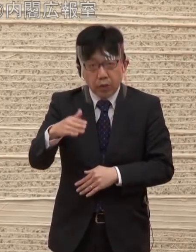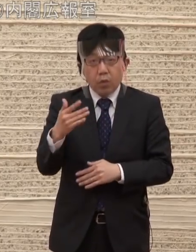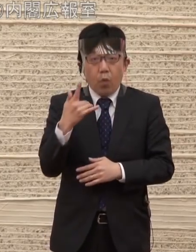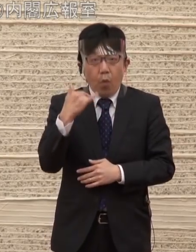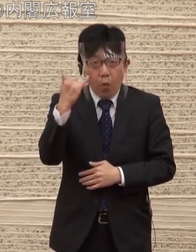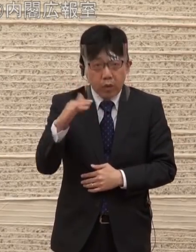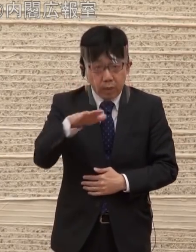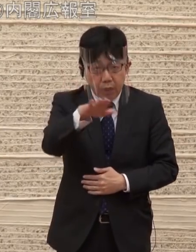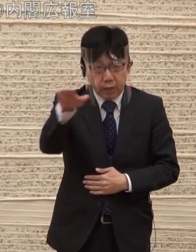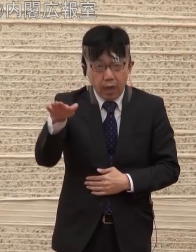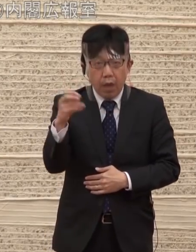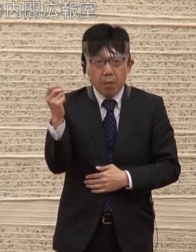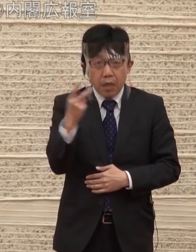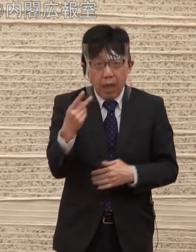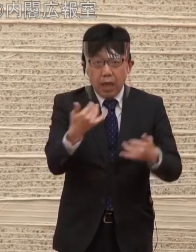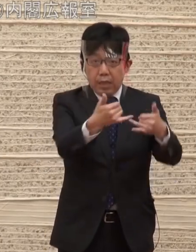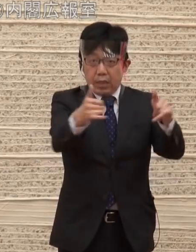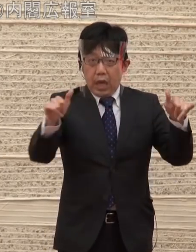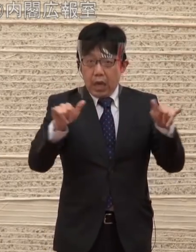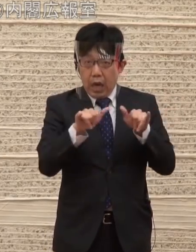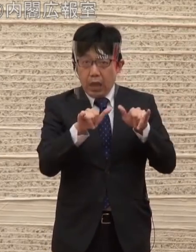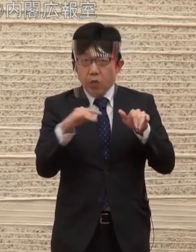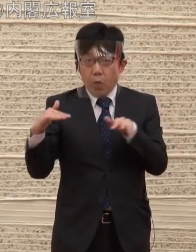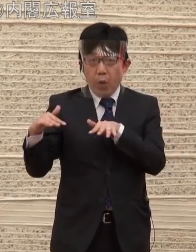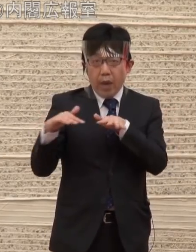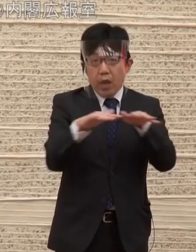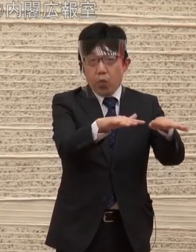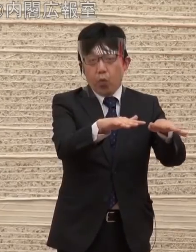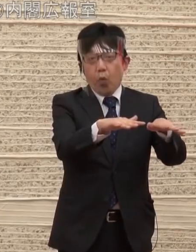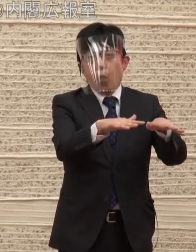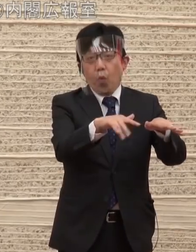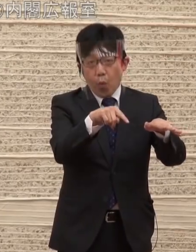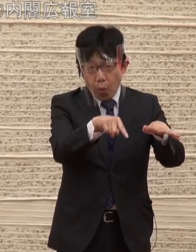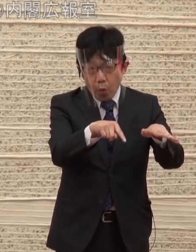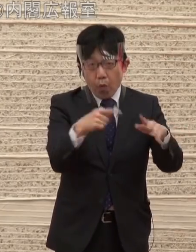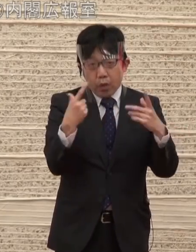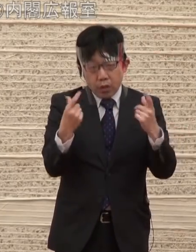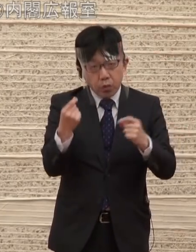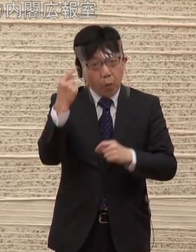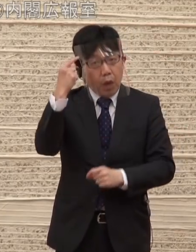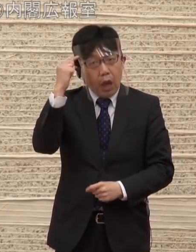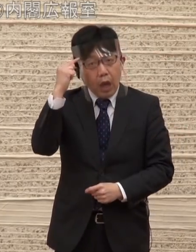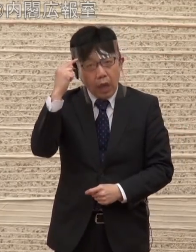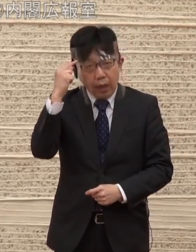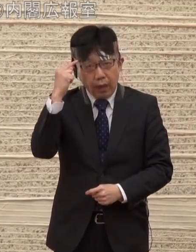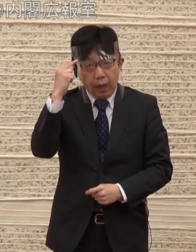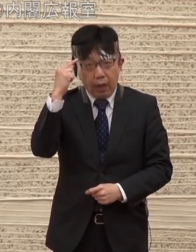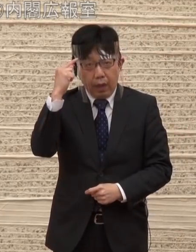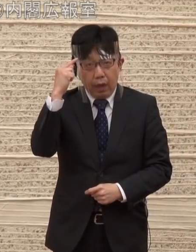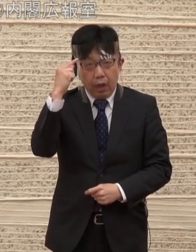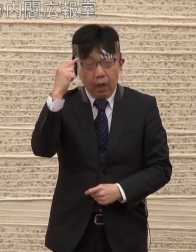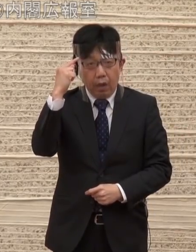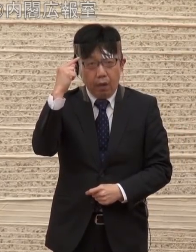ですね社会全体の影響を見極めつつですね